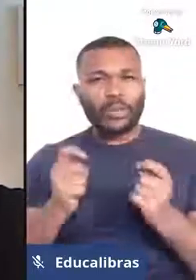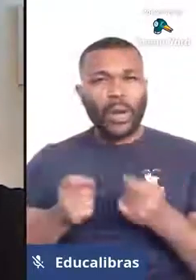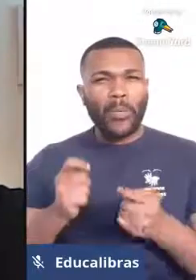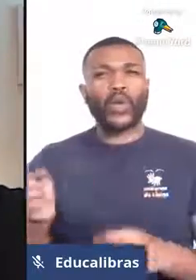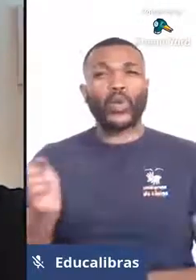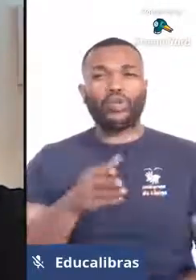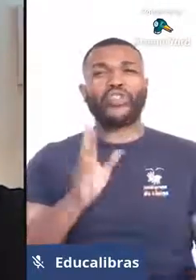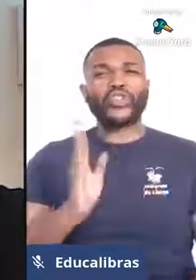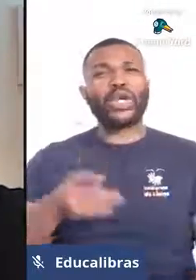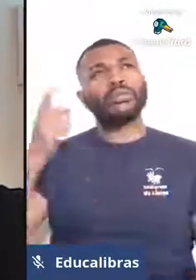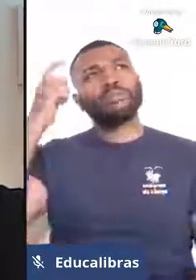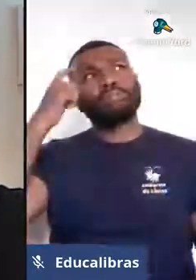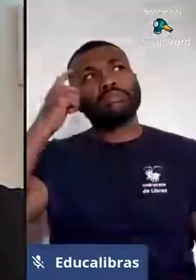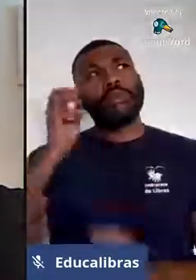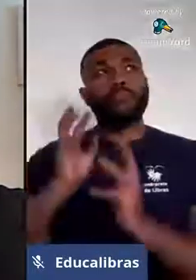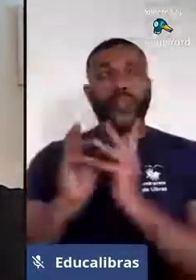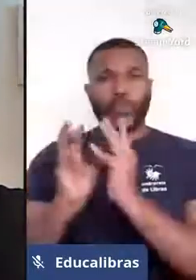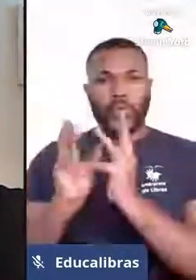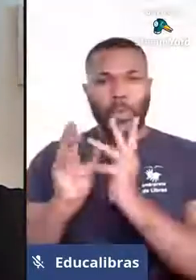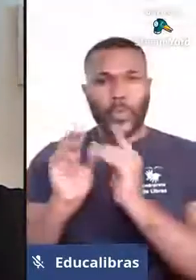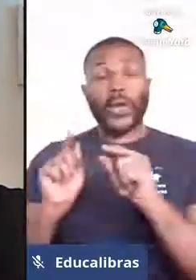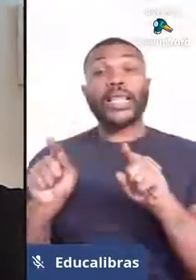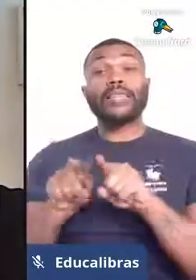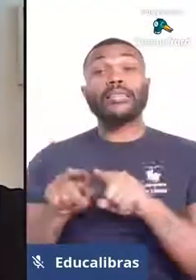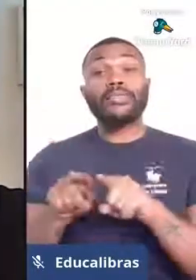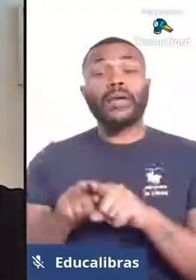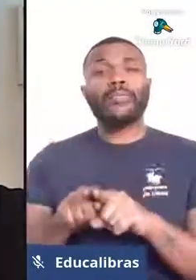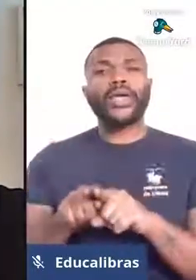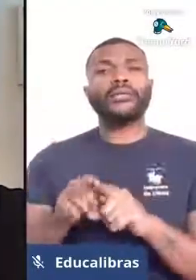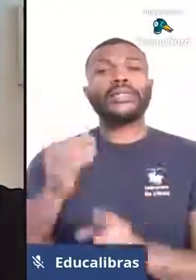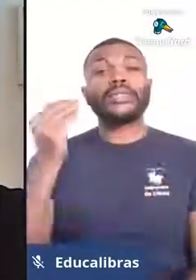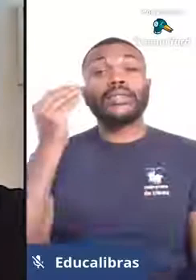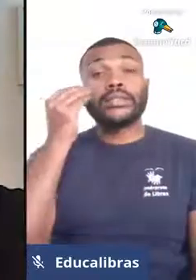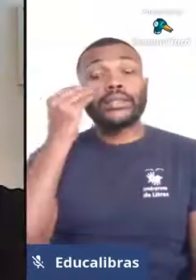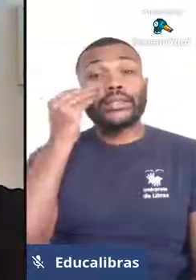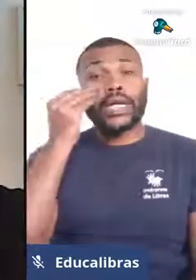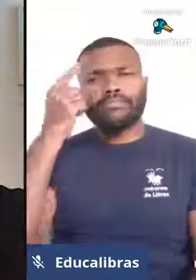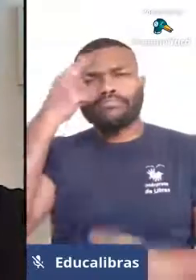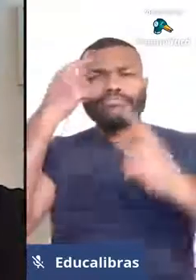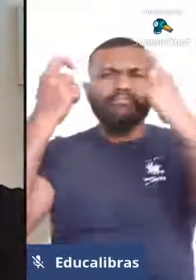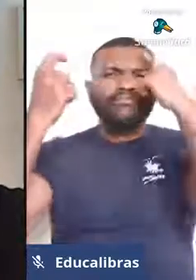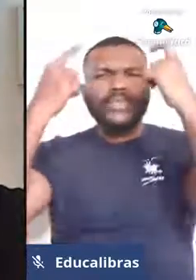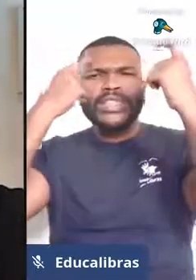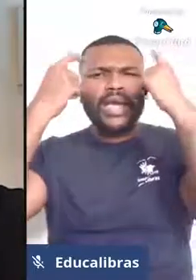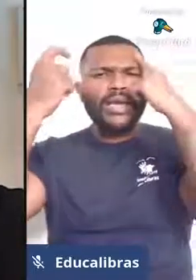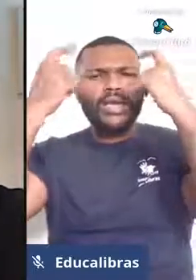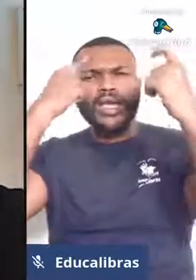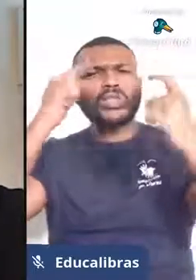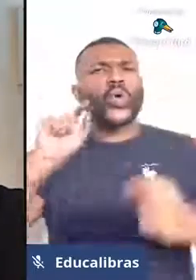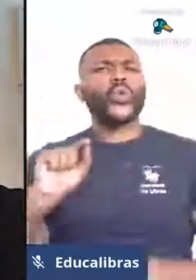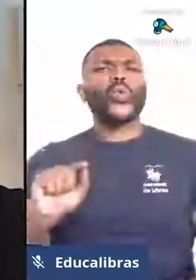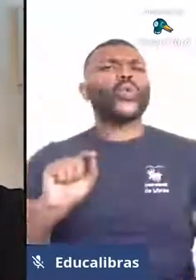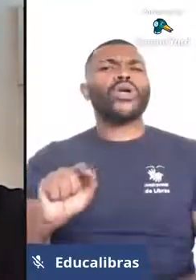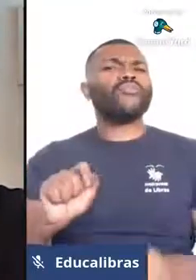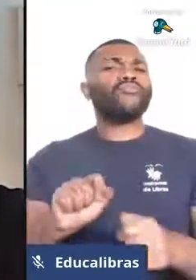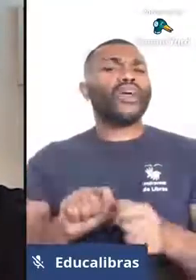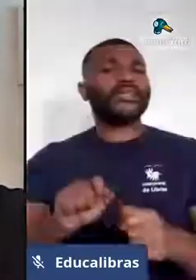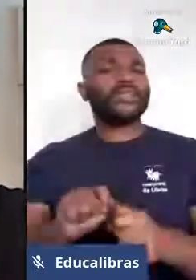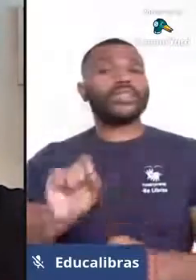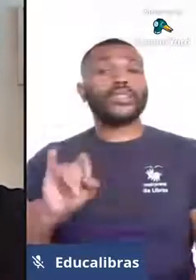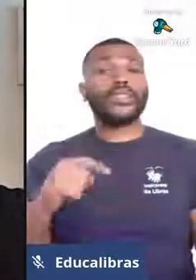trabalhando há um tempo. Nós vamos tentar colher ideias para o que fazer se nós não conseguirmos fazer a